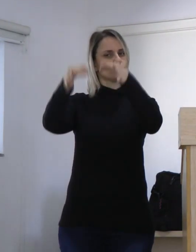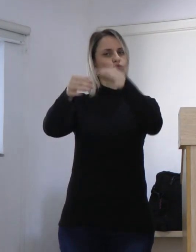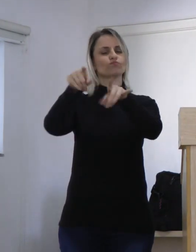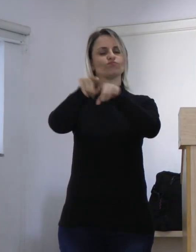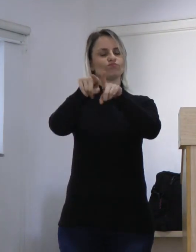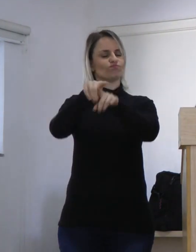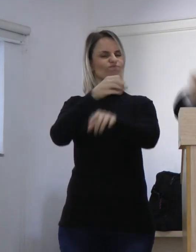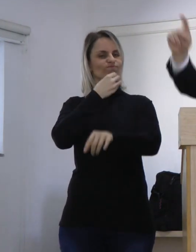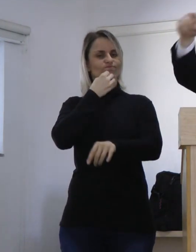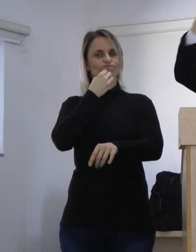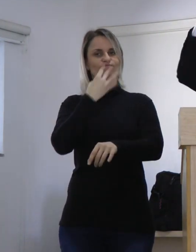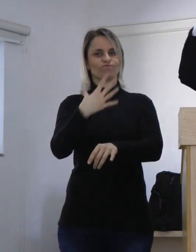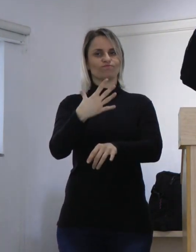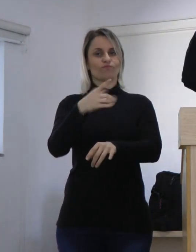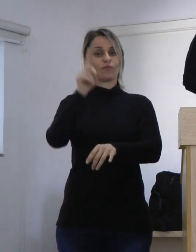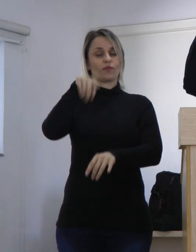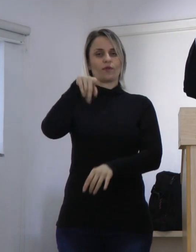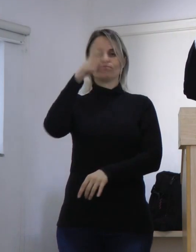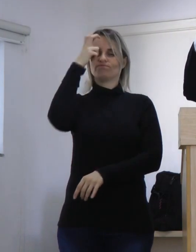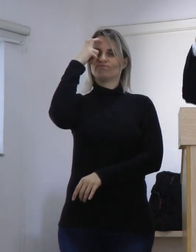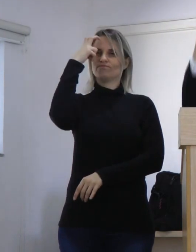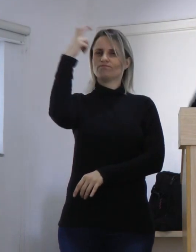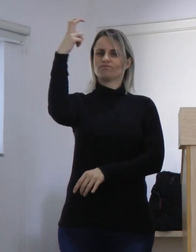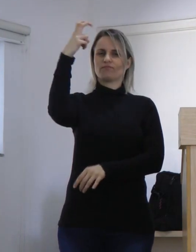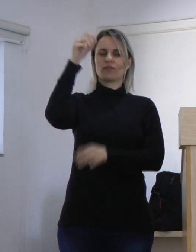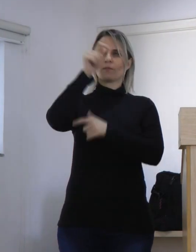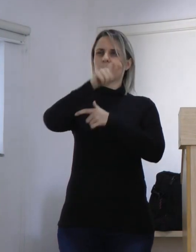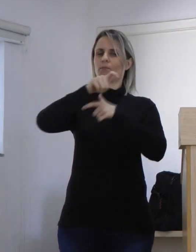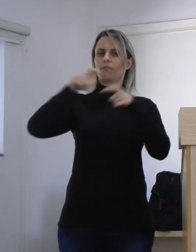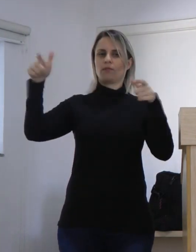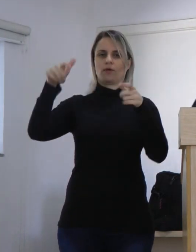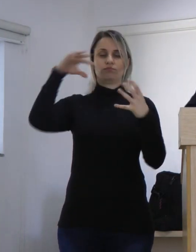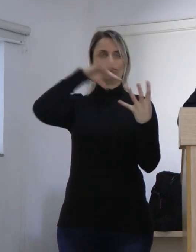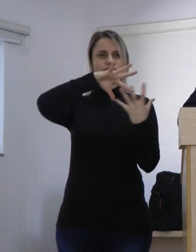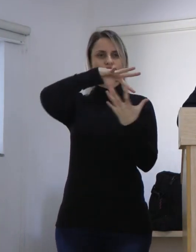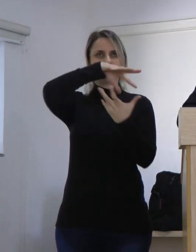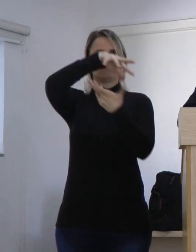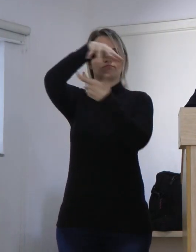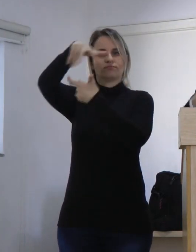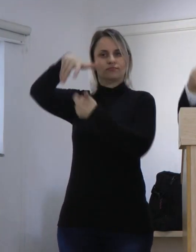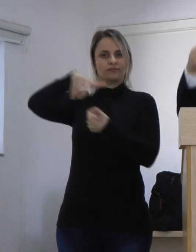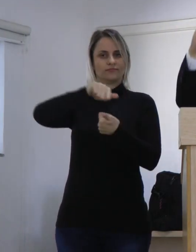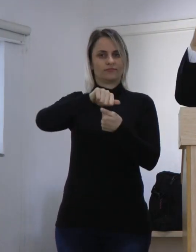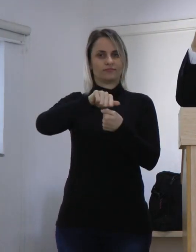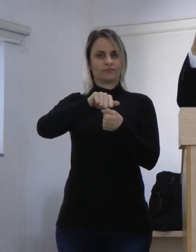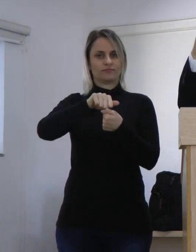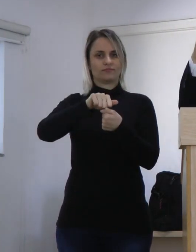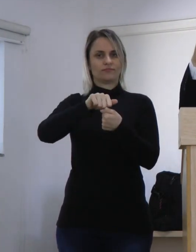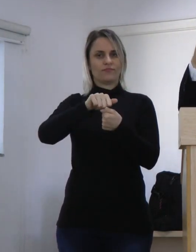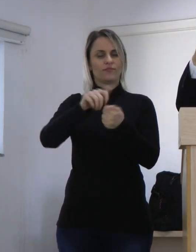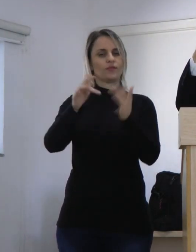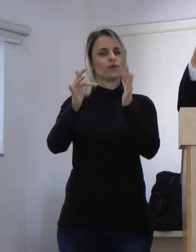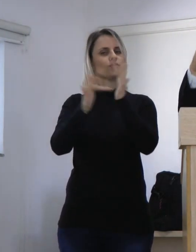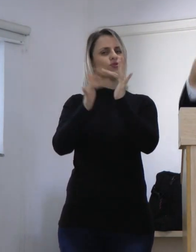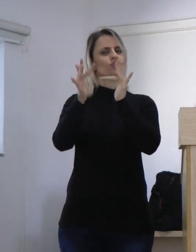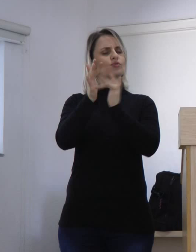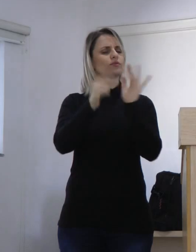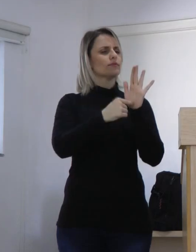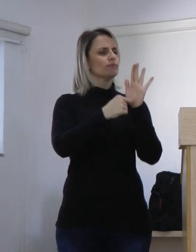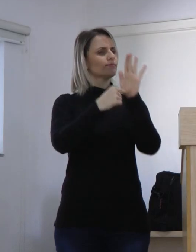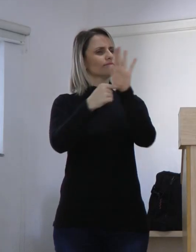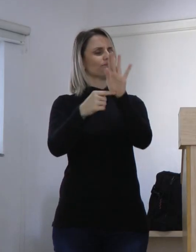bom. É a inteligência suprema do universo. Jesus nos apresenta um Deus Pai, um Deus que